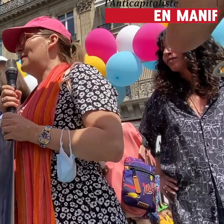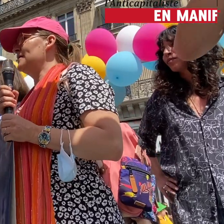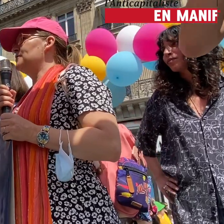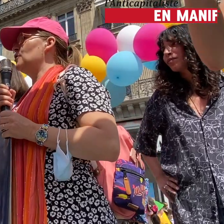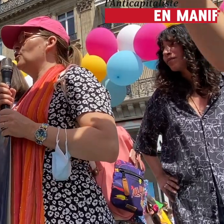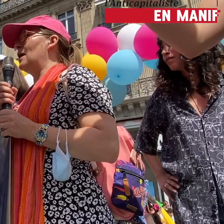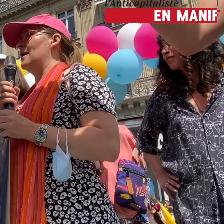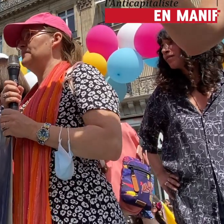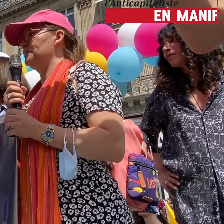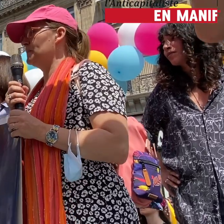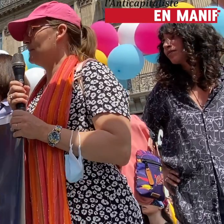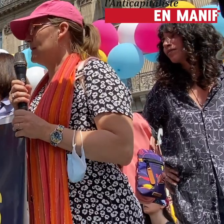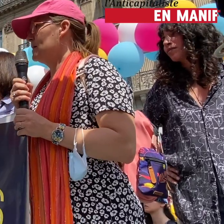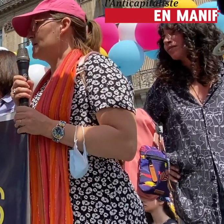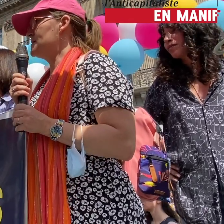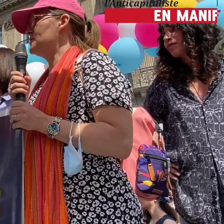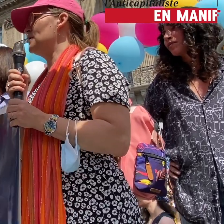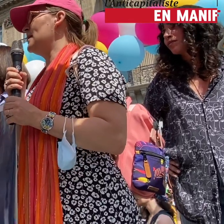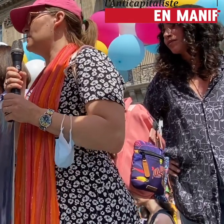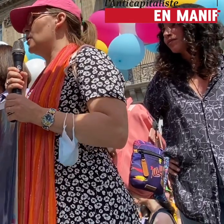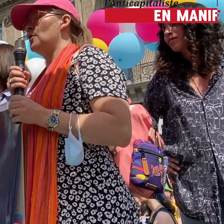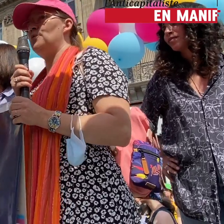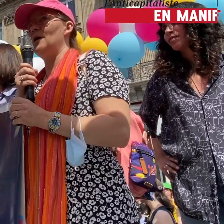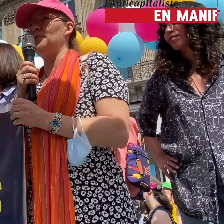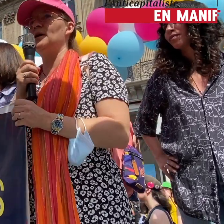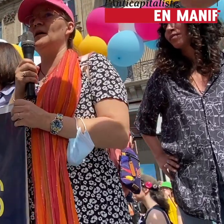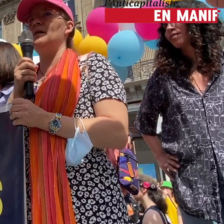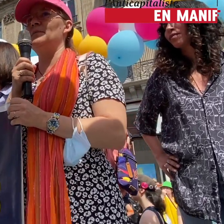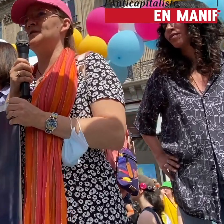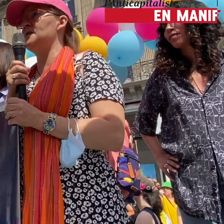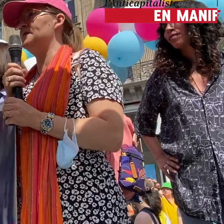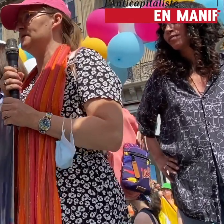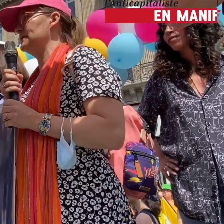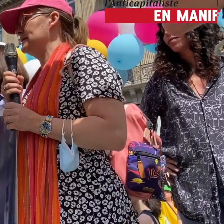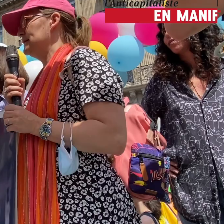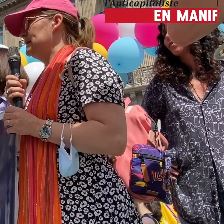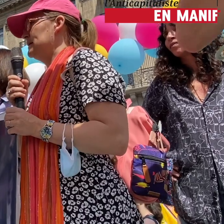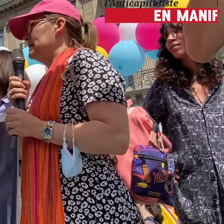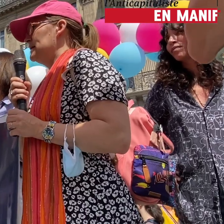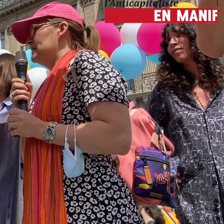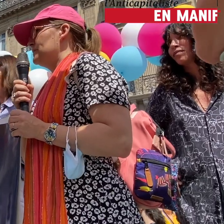le papa de Laura, qui s'est donné la mort peu après Mathilde,